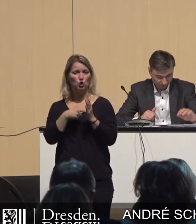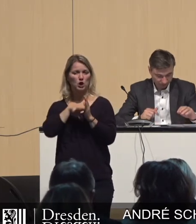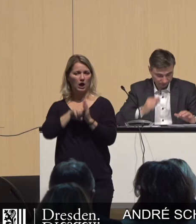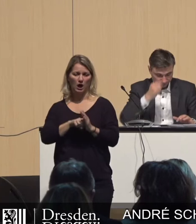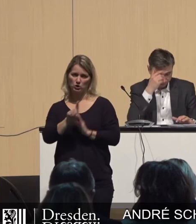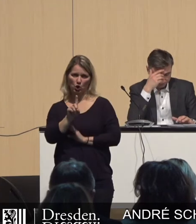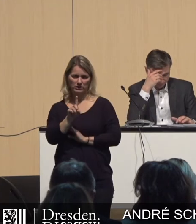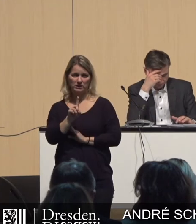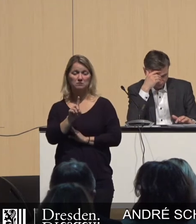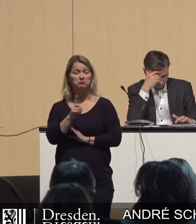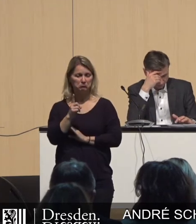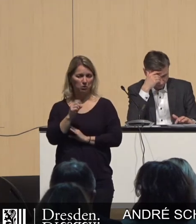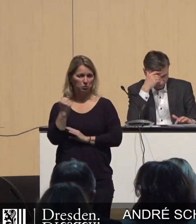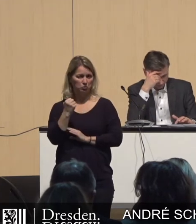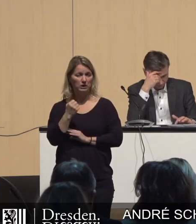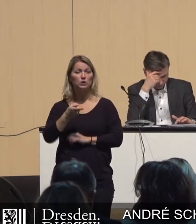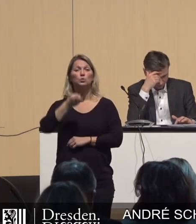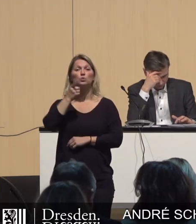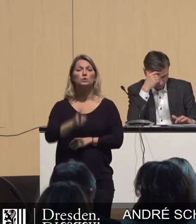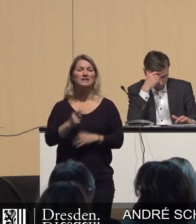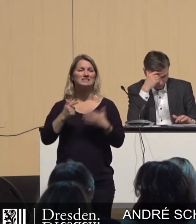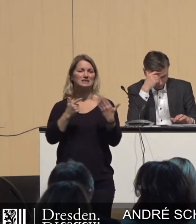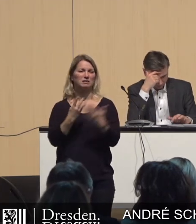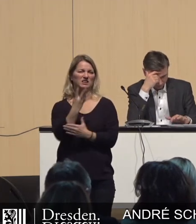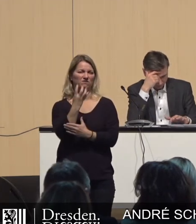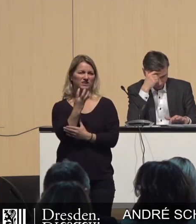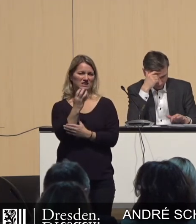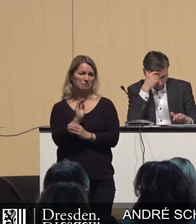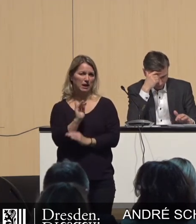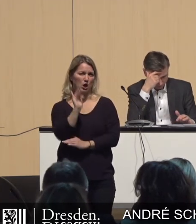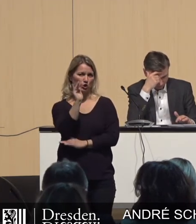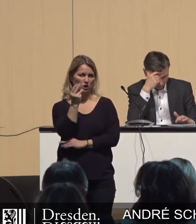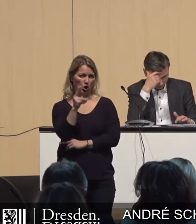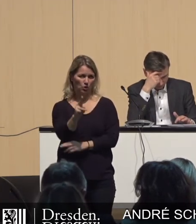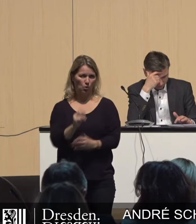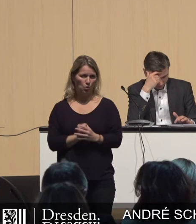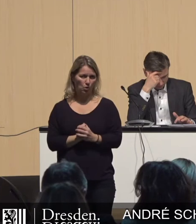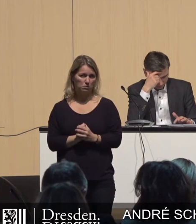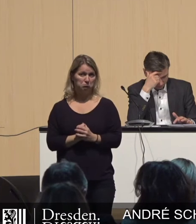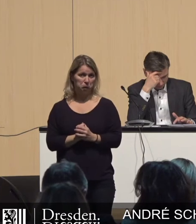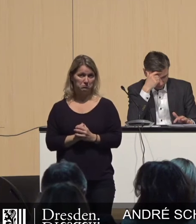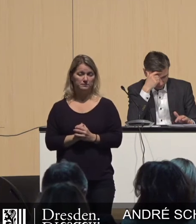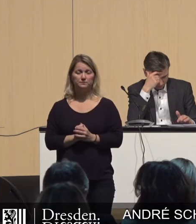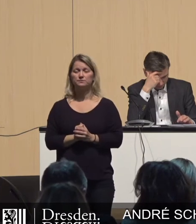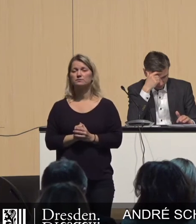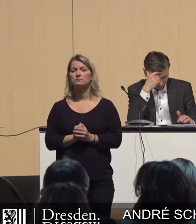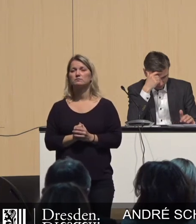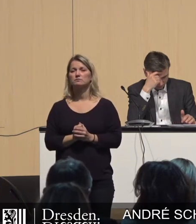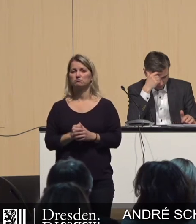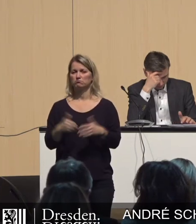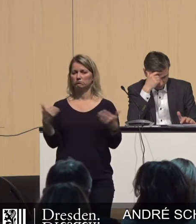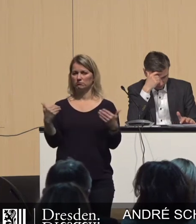Höhe von stolzen 147 Millionen. Und diese